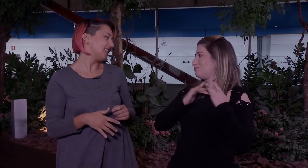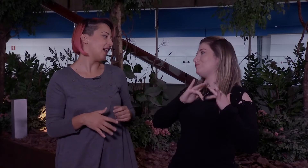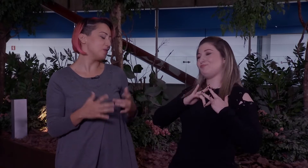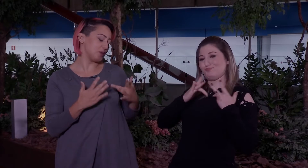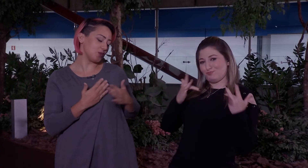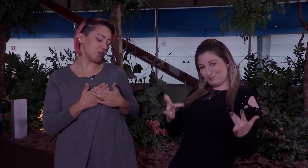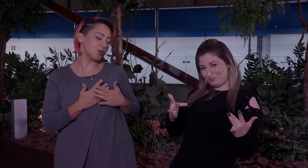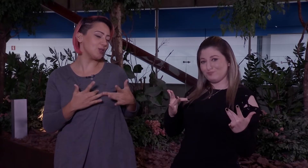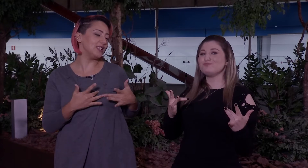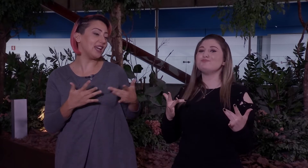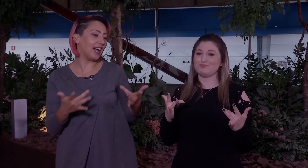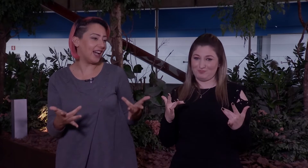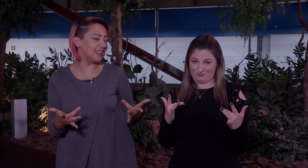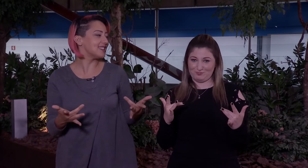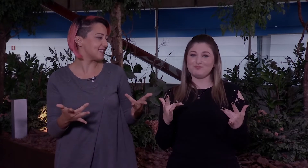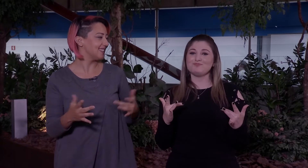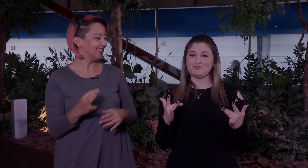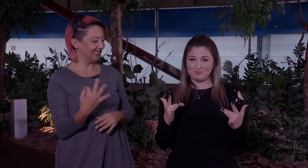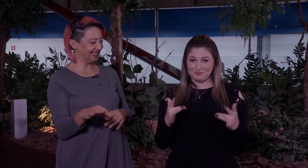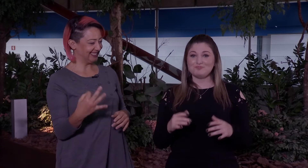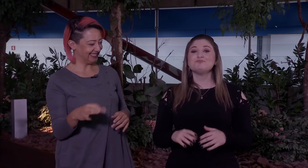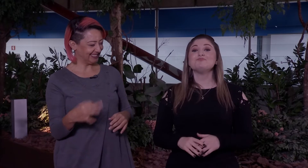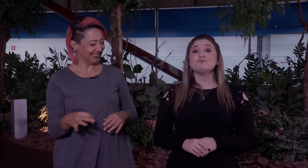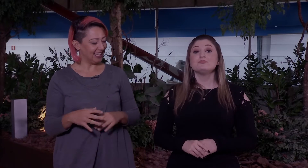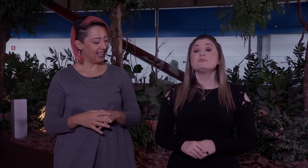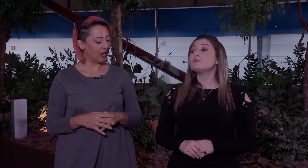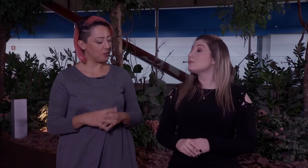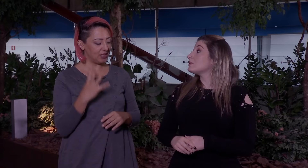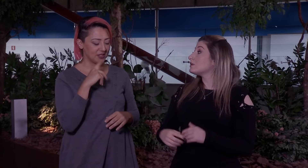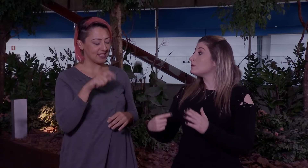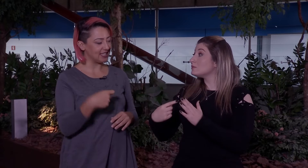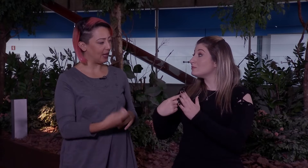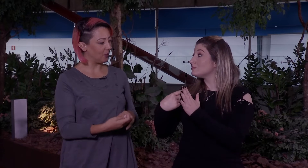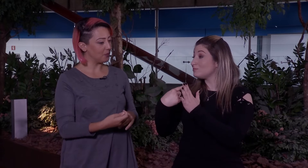Solidariedade, pessoas solidárias. Legal, bonito esse sinal.